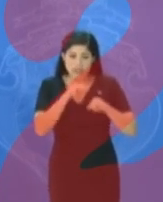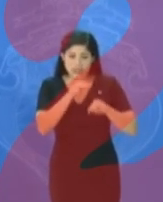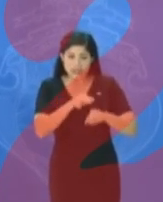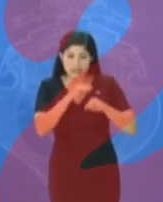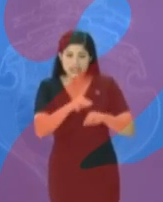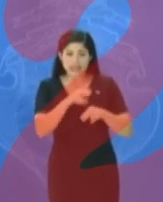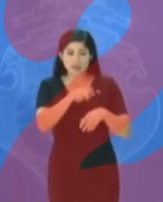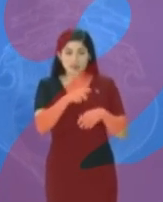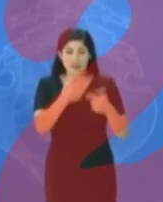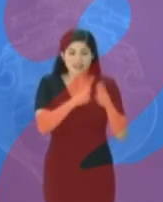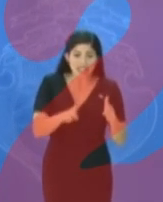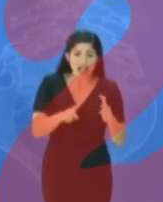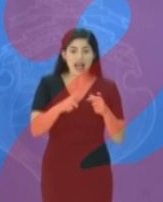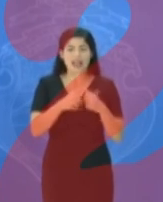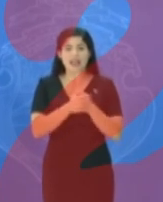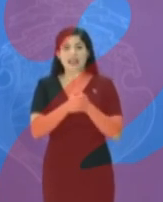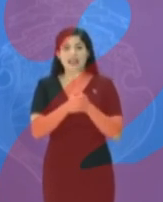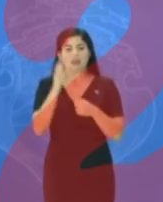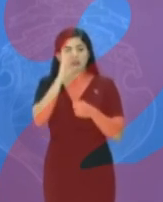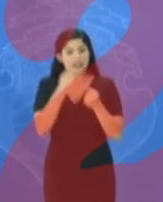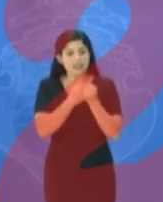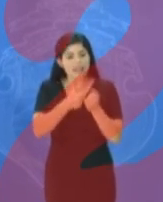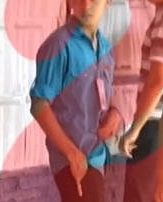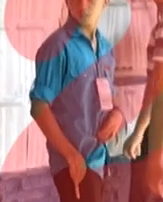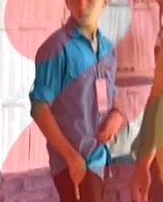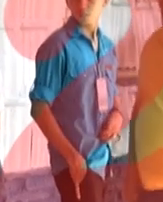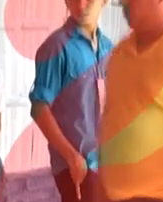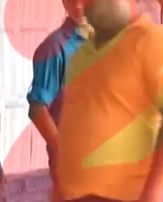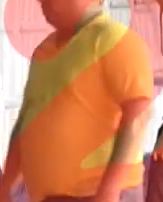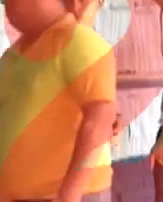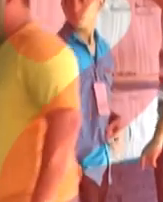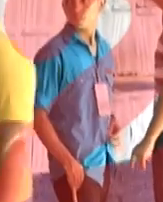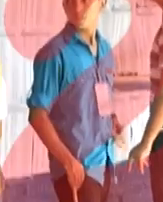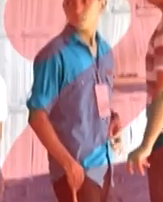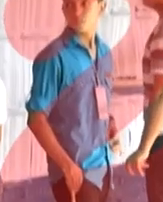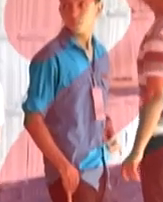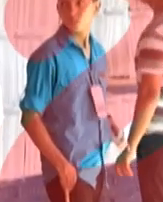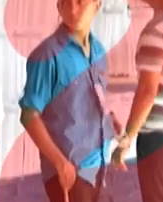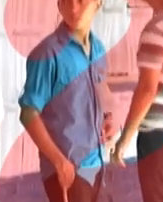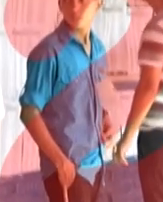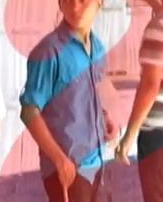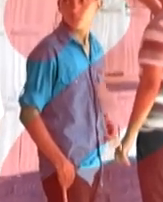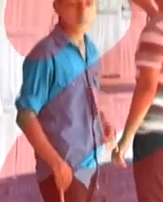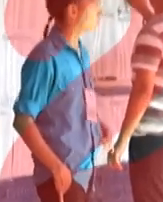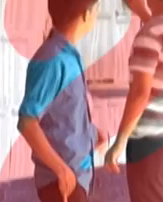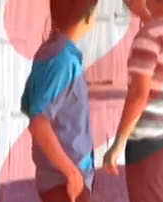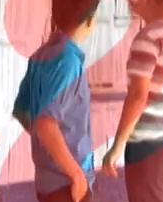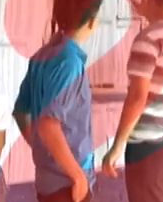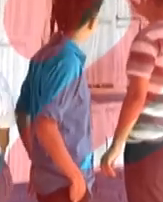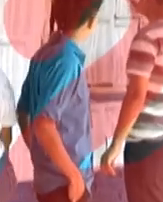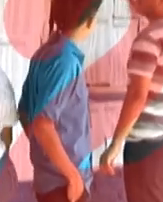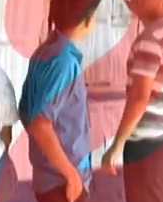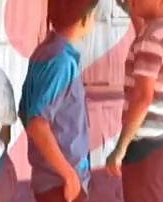represión, que restaure las libertades cívicas bases y que apoye las elecciones libres y justas.